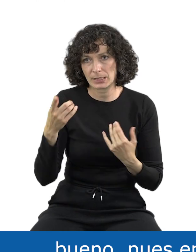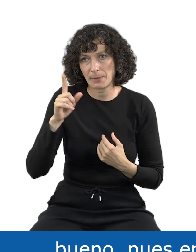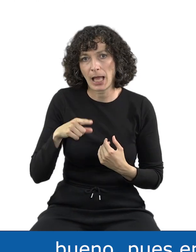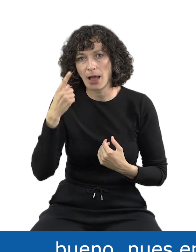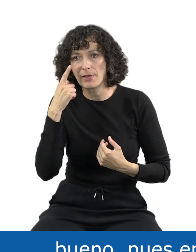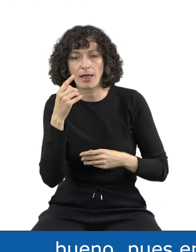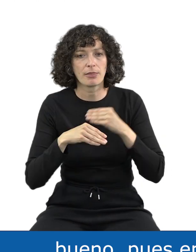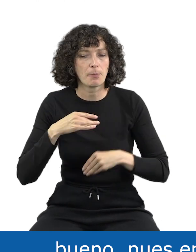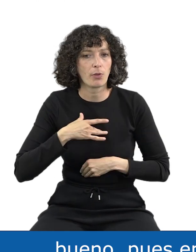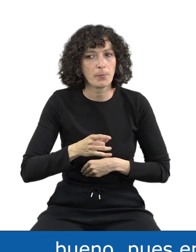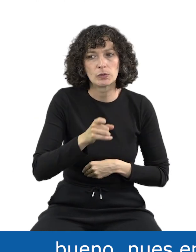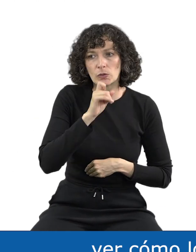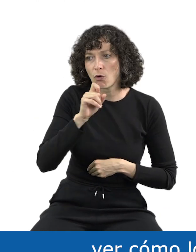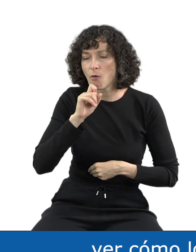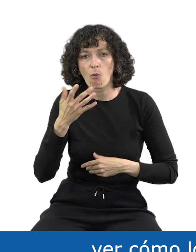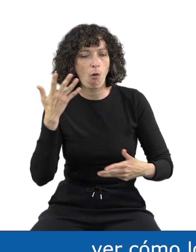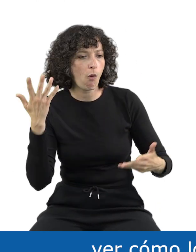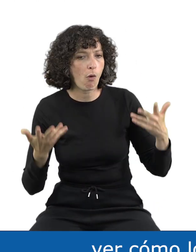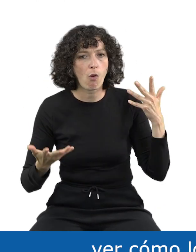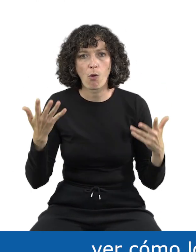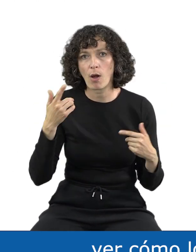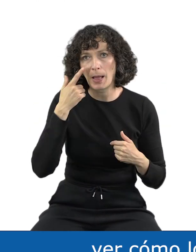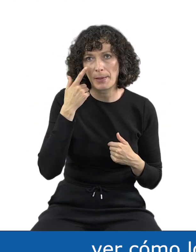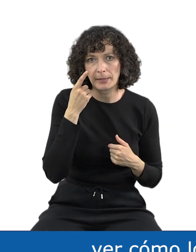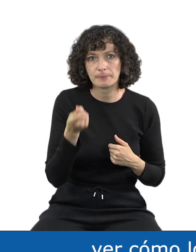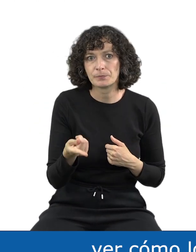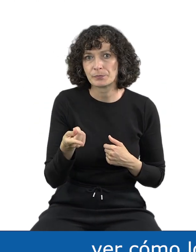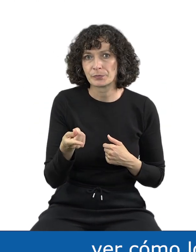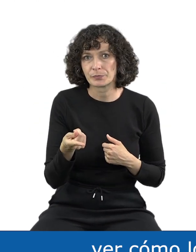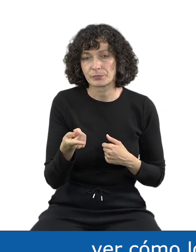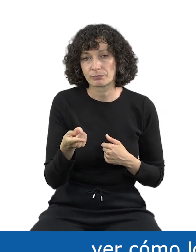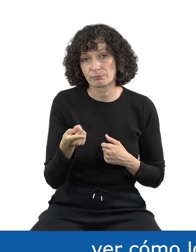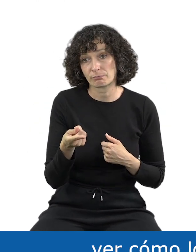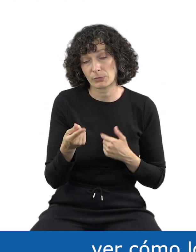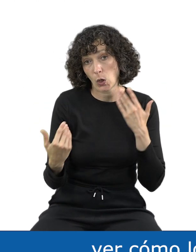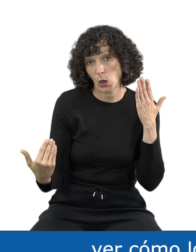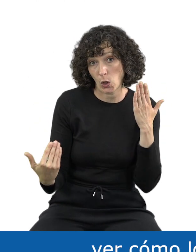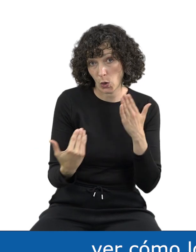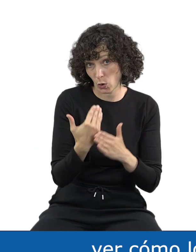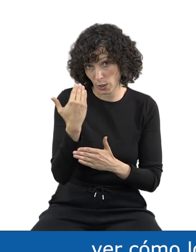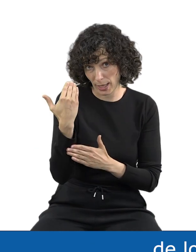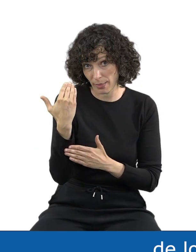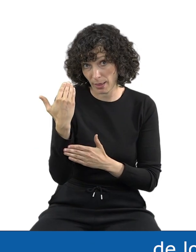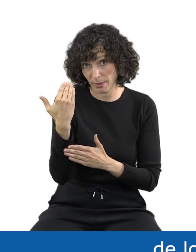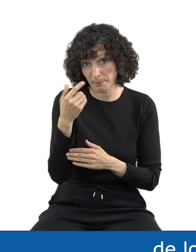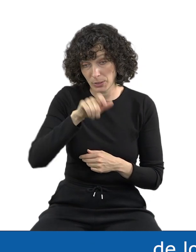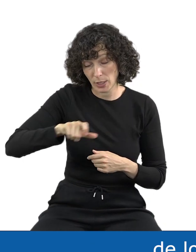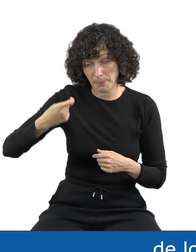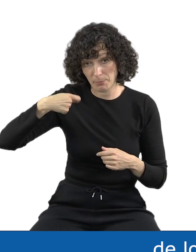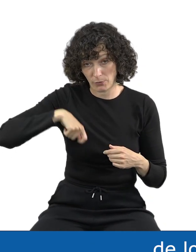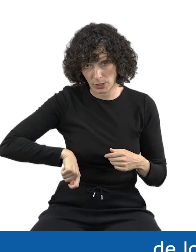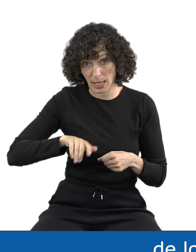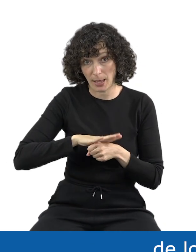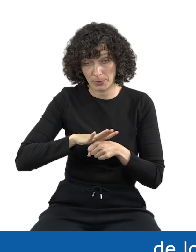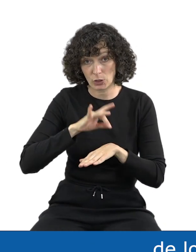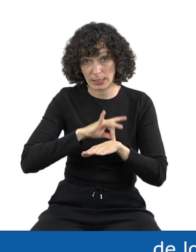entender por ambas partes cómo podía funcionar, ver cómo lo podíamos acomodar dentro de lo que es la jornada de los